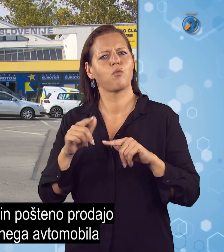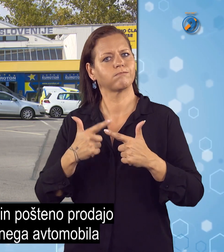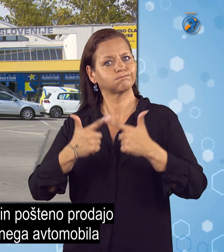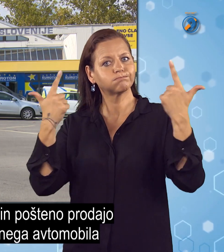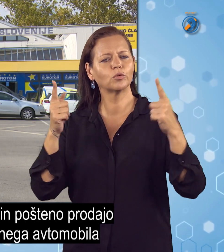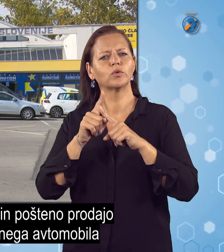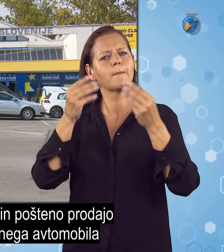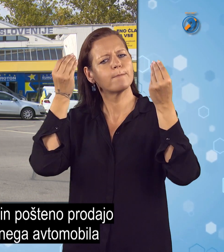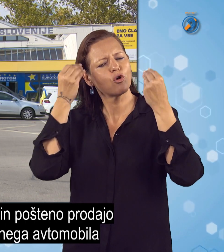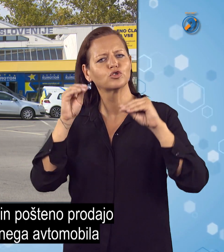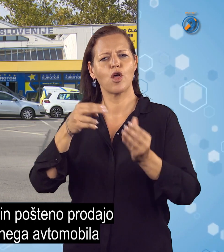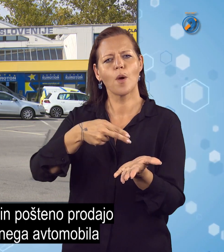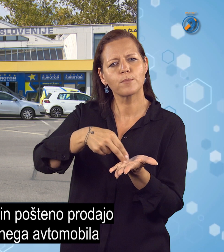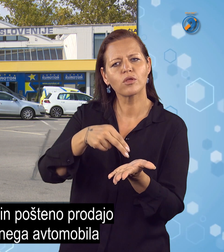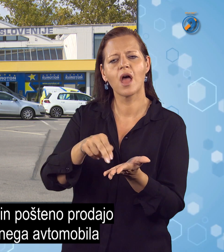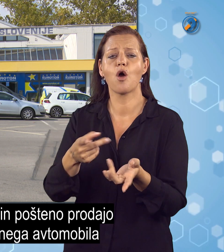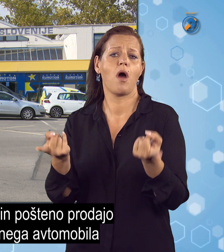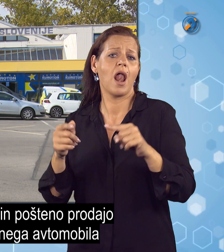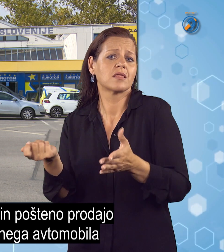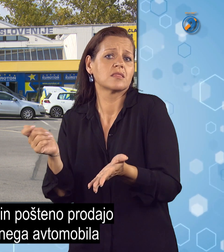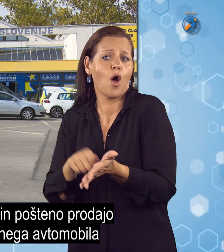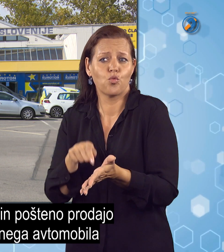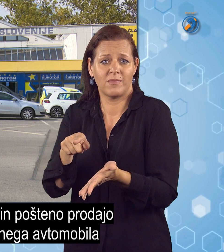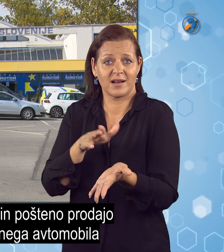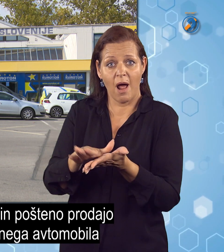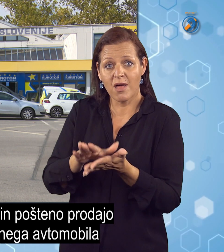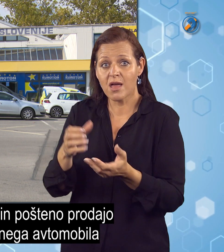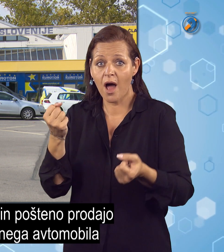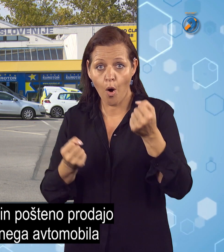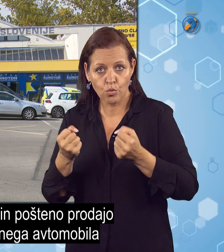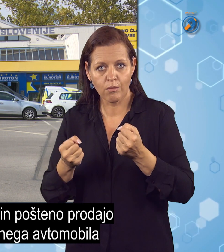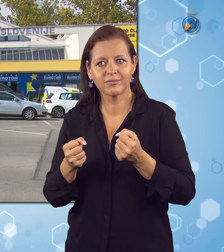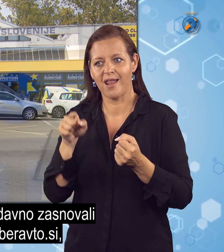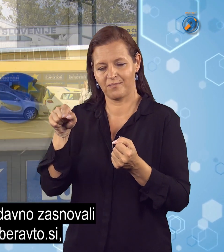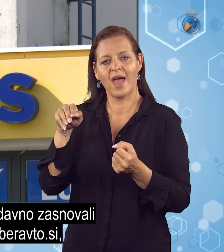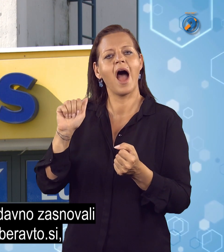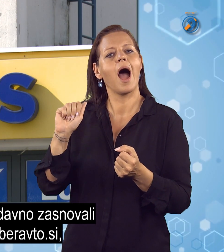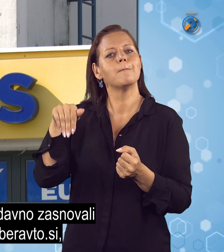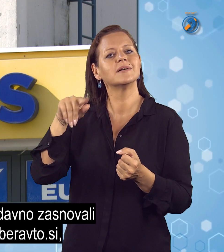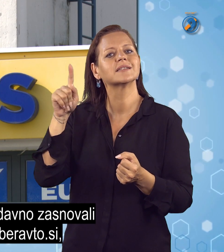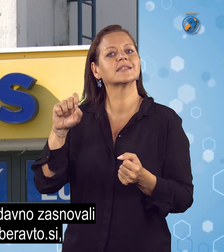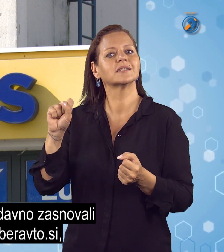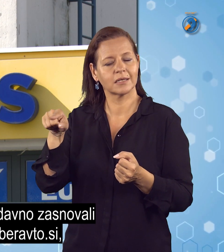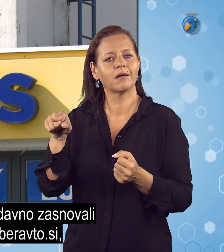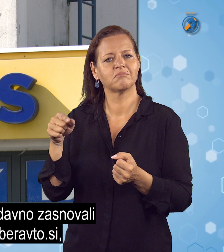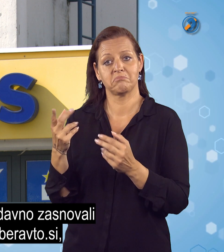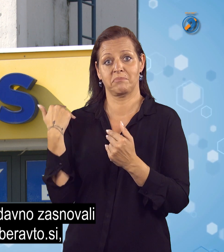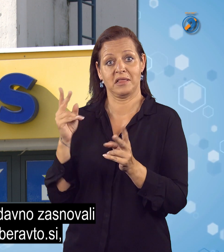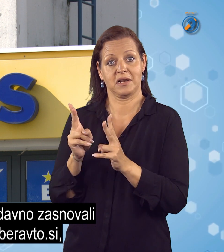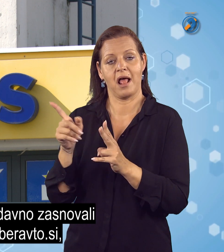Za transparentno in pošteno prodajo ali nakup rabljenega avtomobila so v AMZS nedavno zasnovali